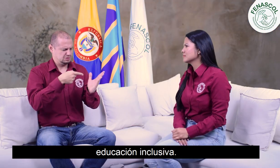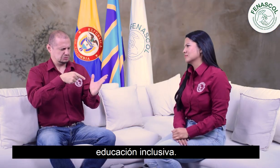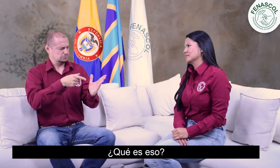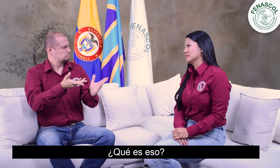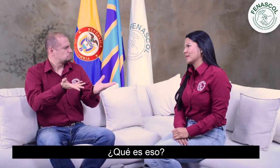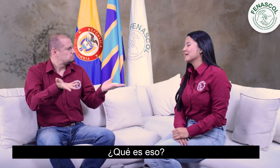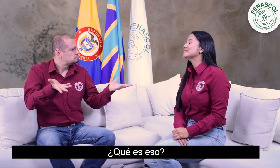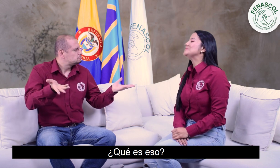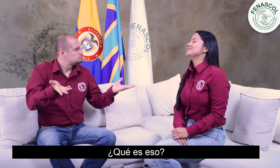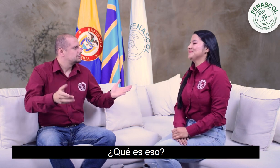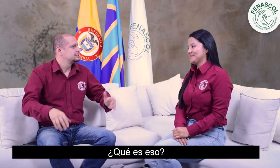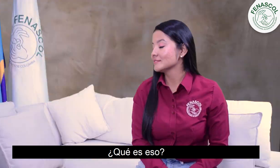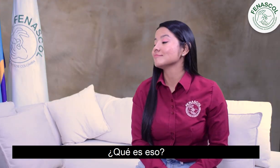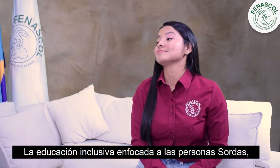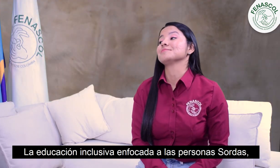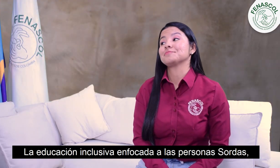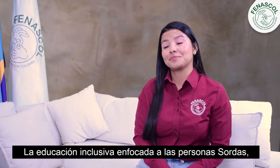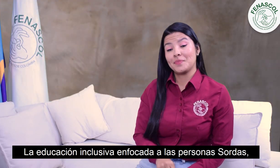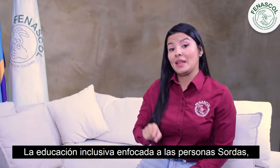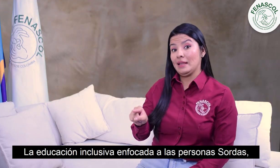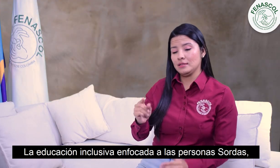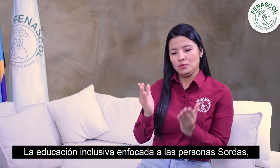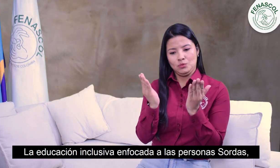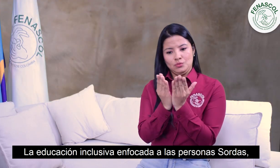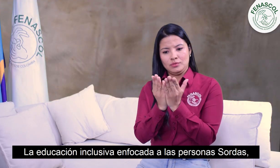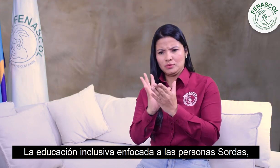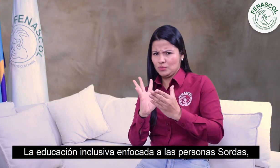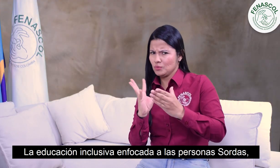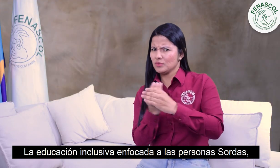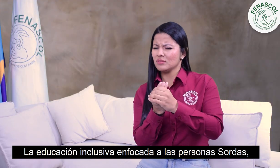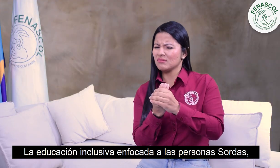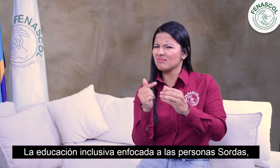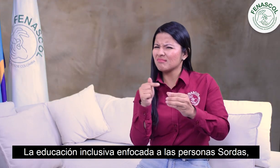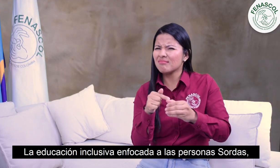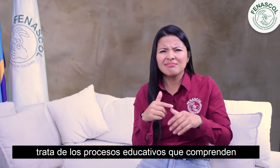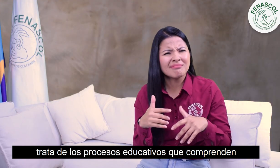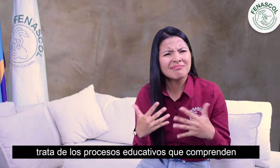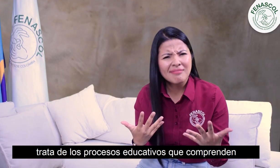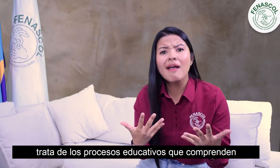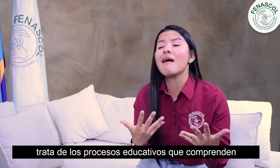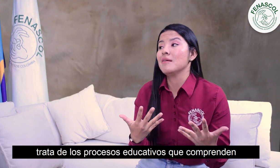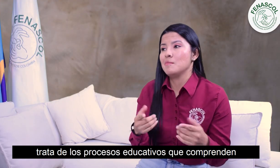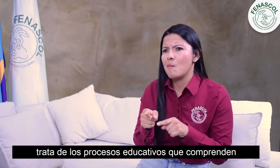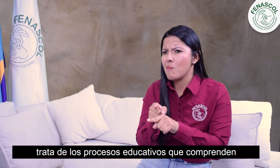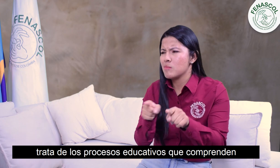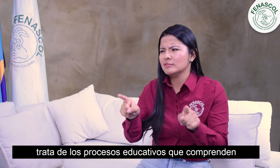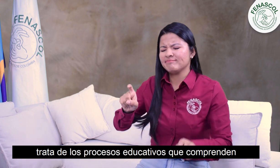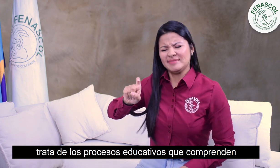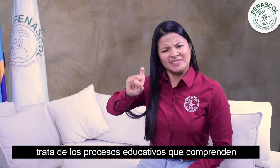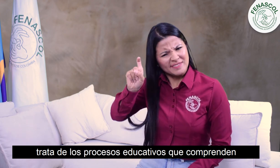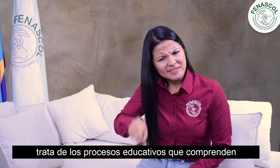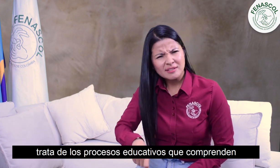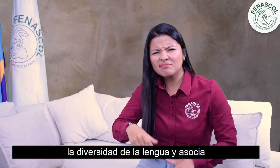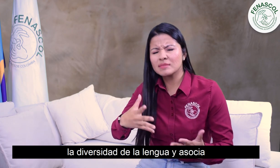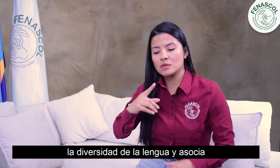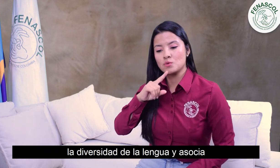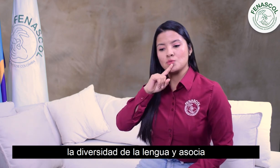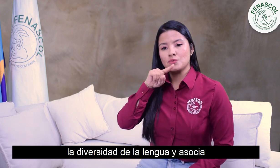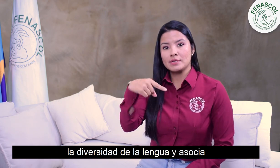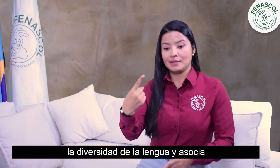¿Qué es eso? La educación inclusiva enfocada a las personas sordas trata de los procesos educativos que comprenden la diversidad